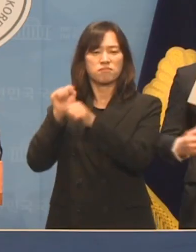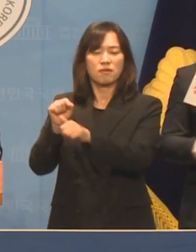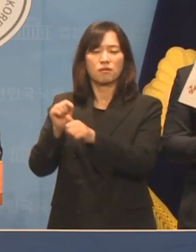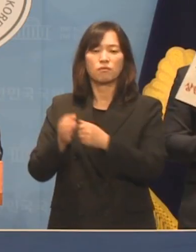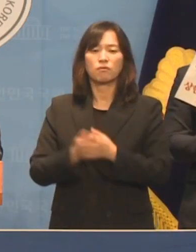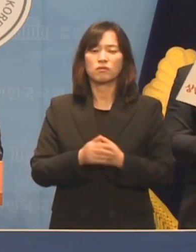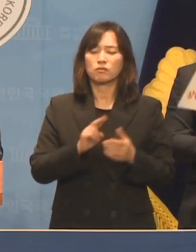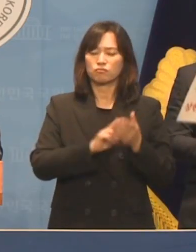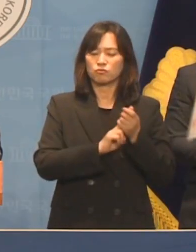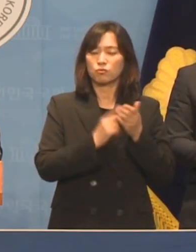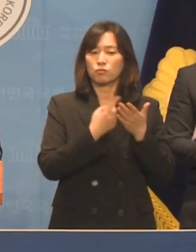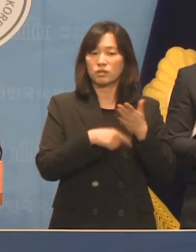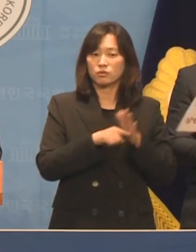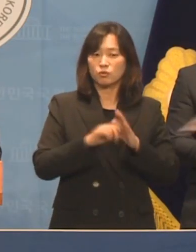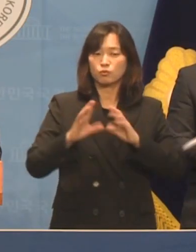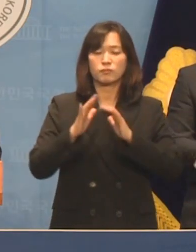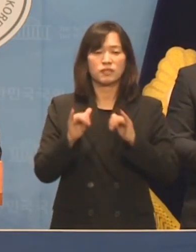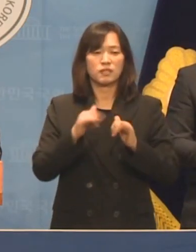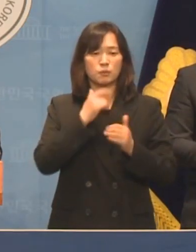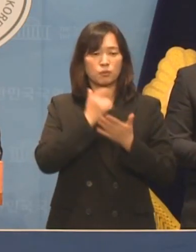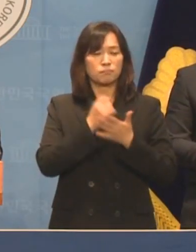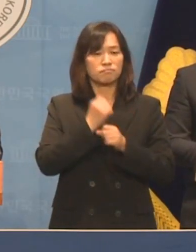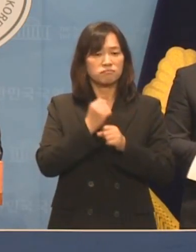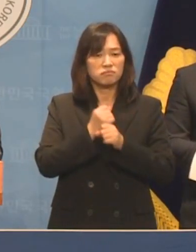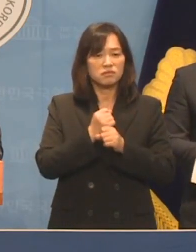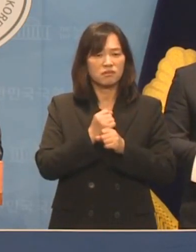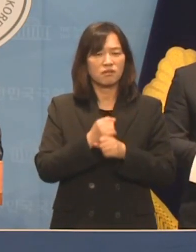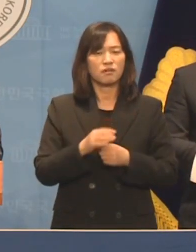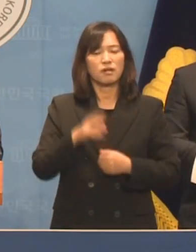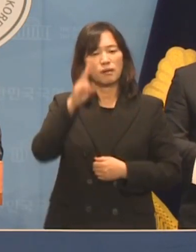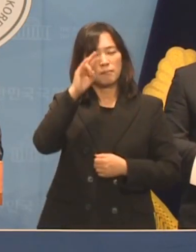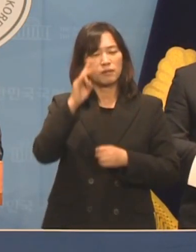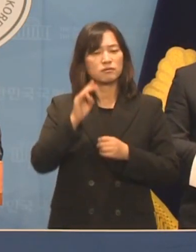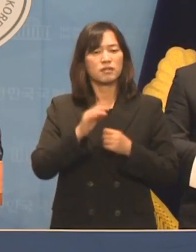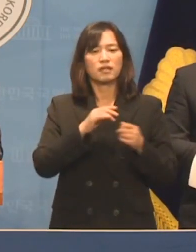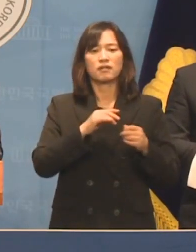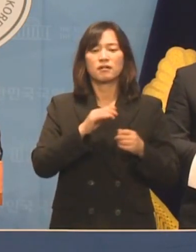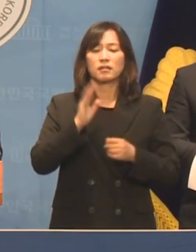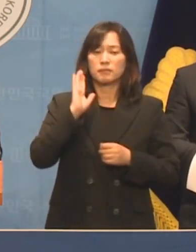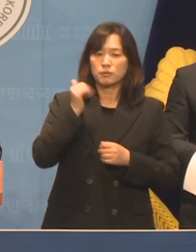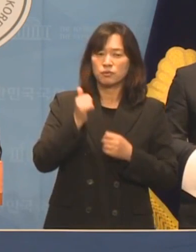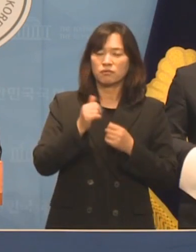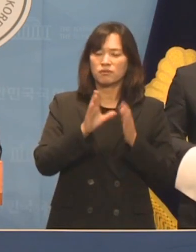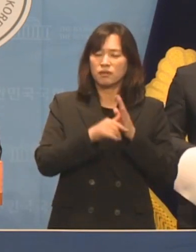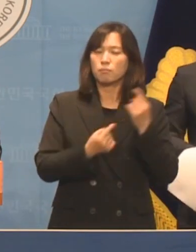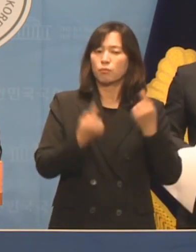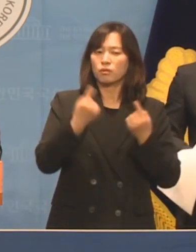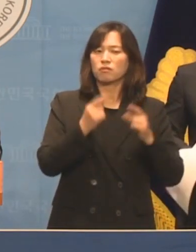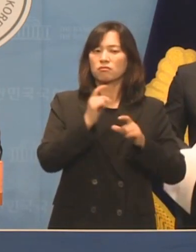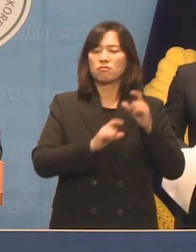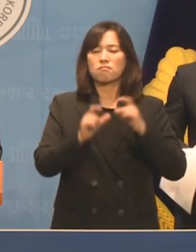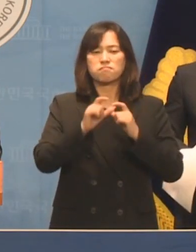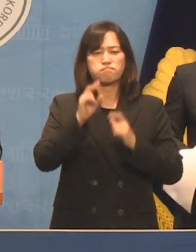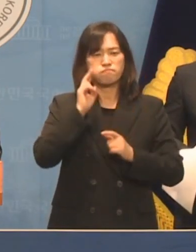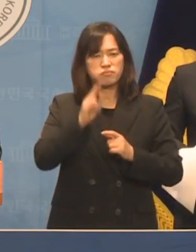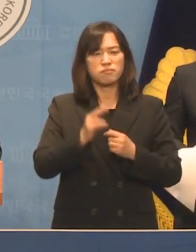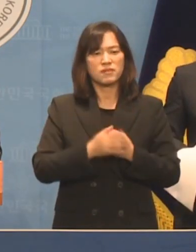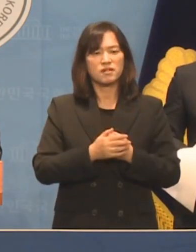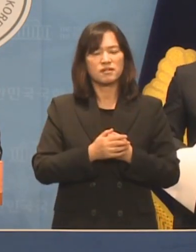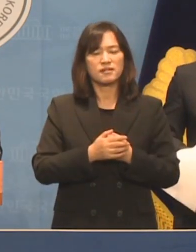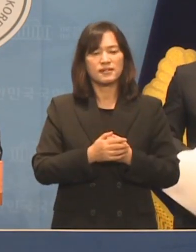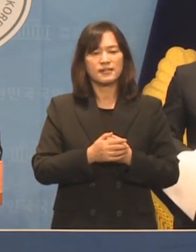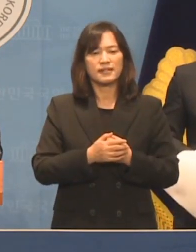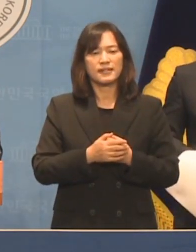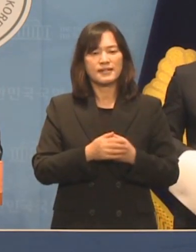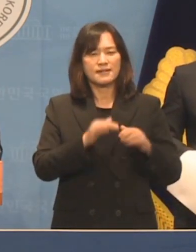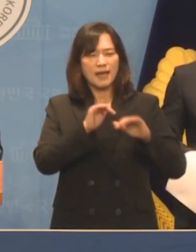위해 국민을 속이기까지 했습니다. 박근혜 전 대통령 당시보다 훨씬 노골적인